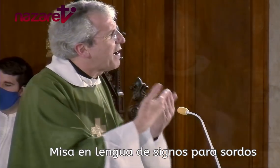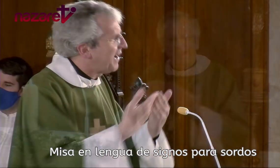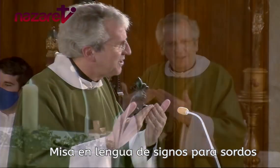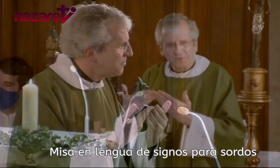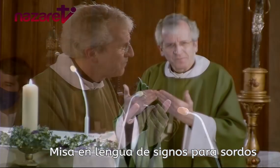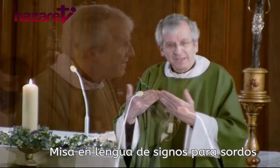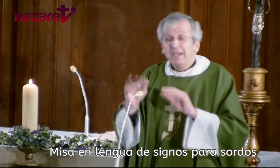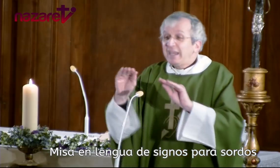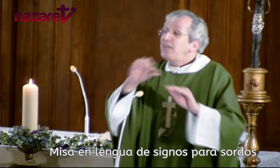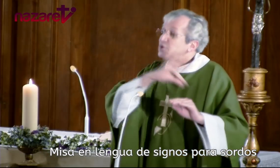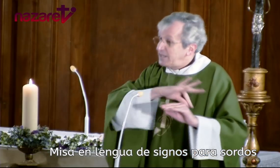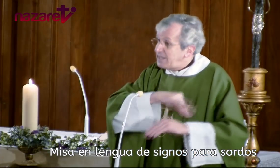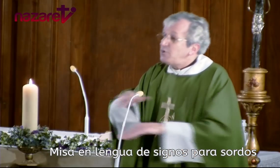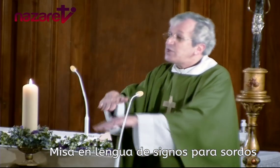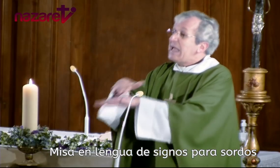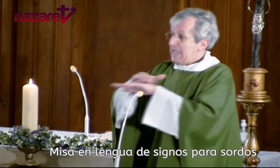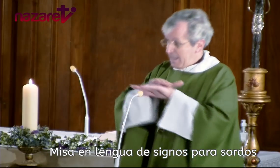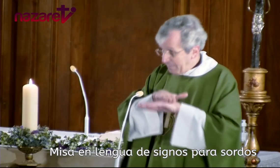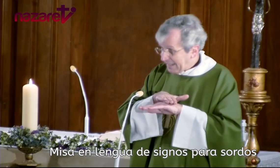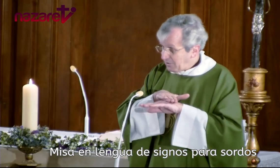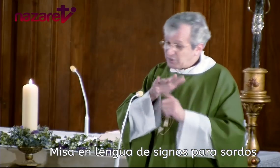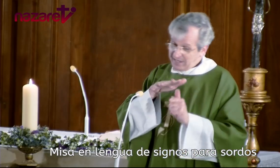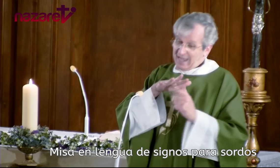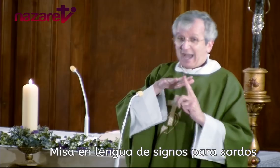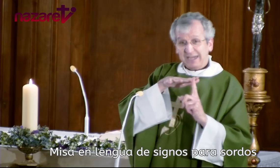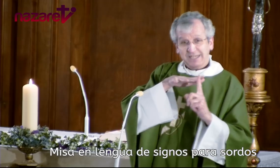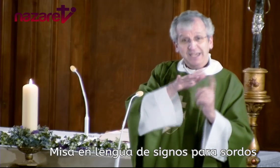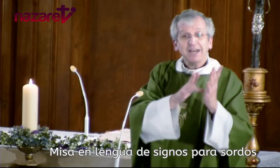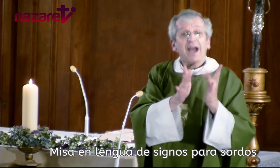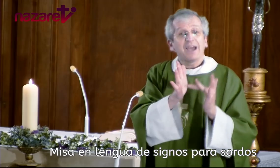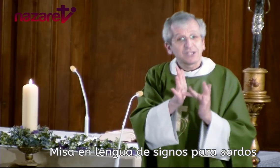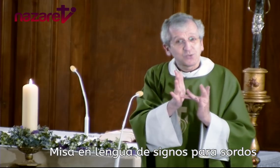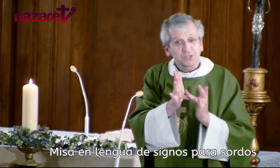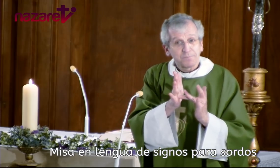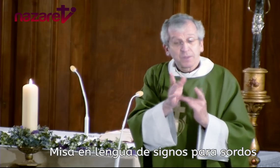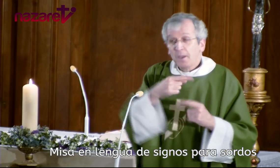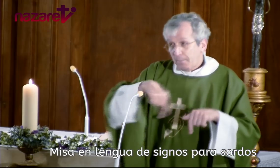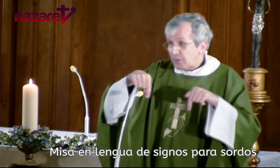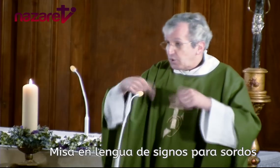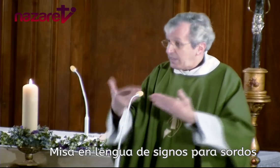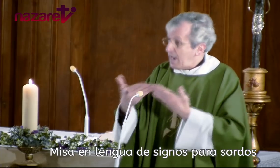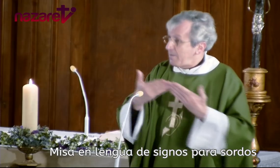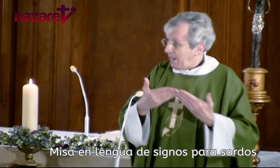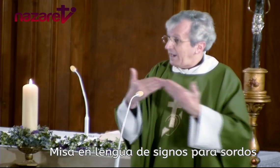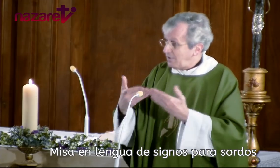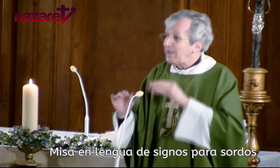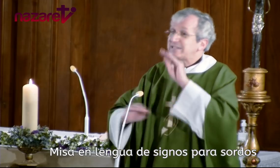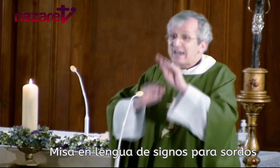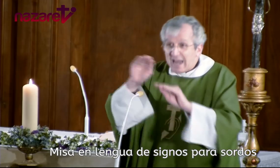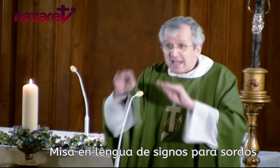Evangelio. Y nos sentimos invitados a seguir a Jesús. Por eso hoy el Evangelio es la